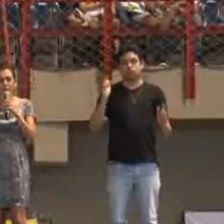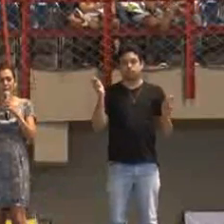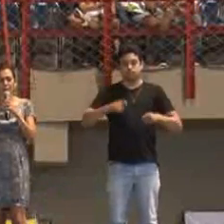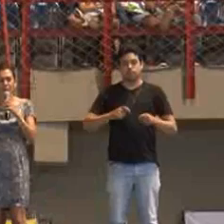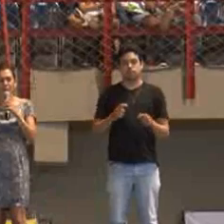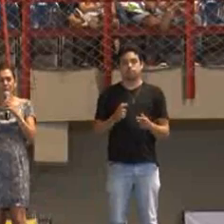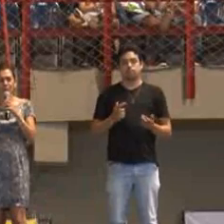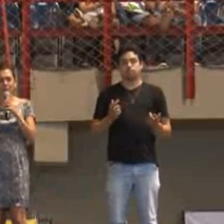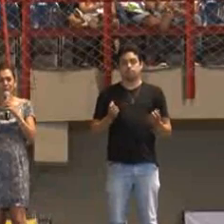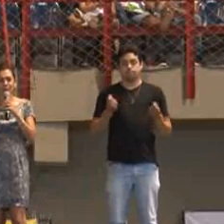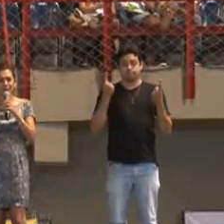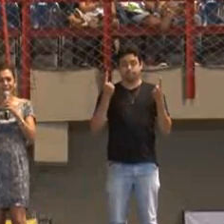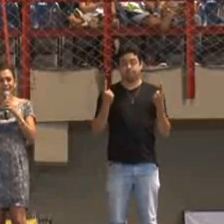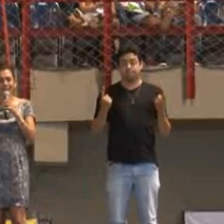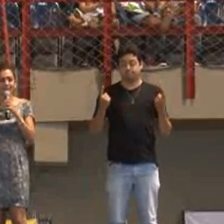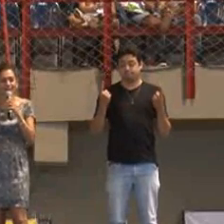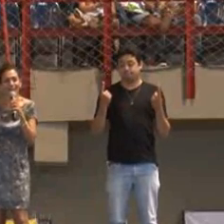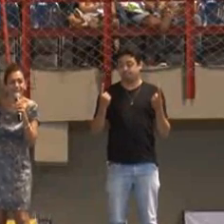Jura, meu?